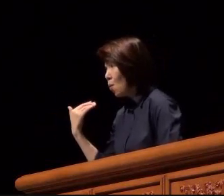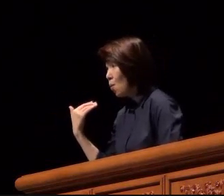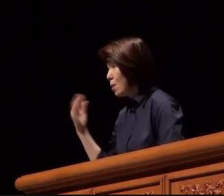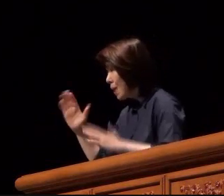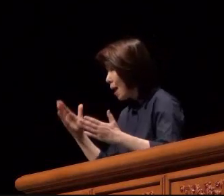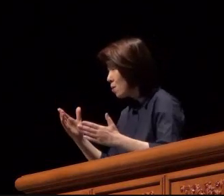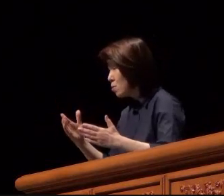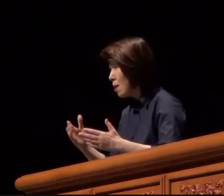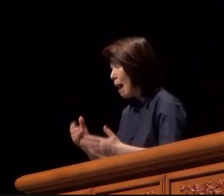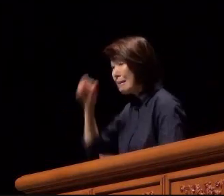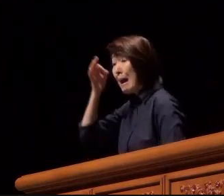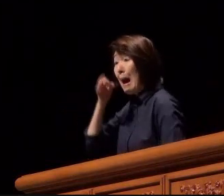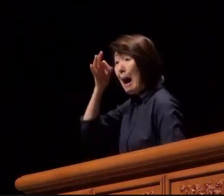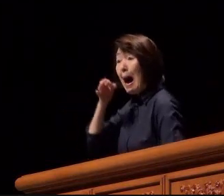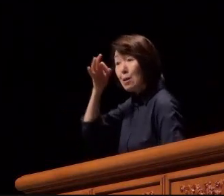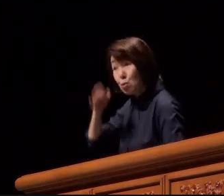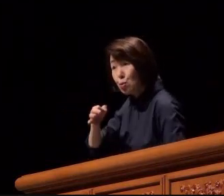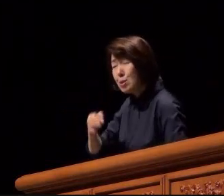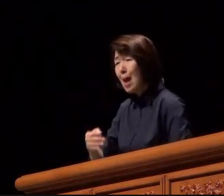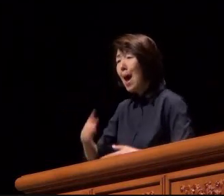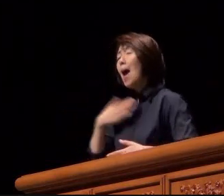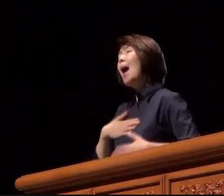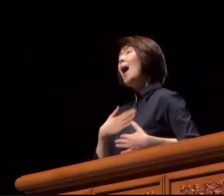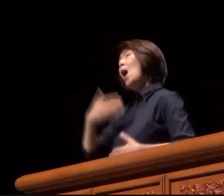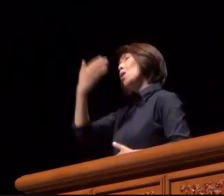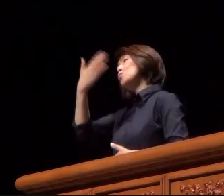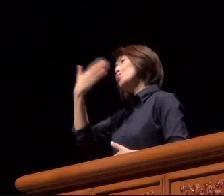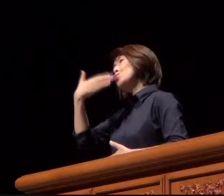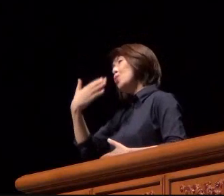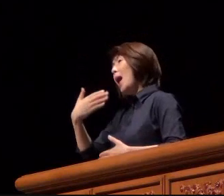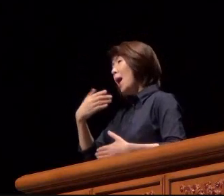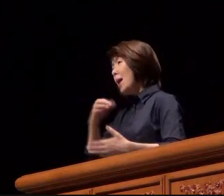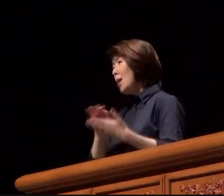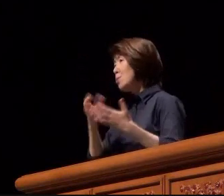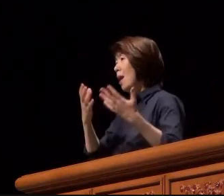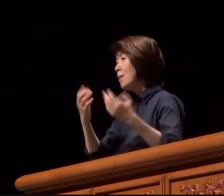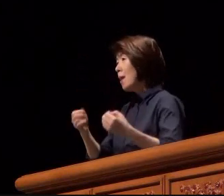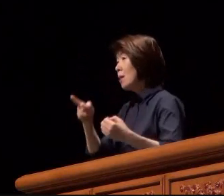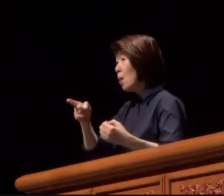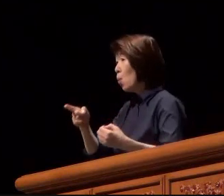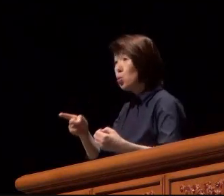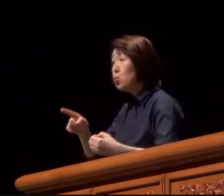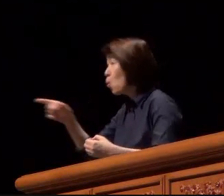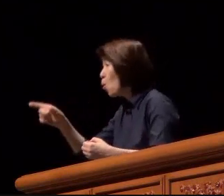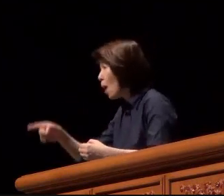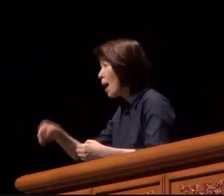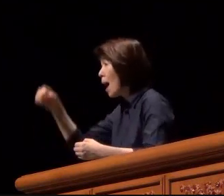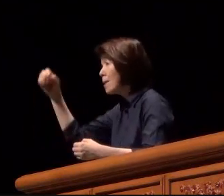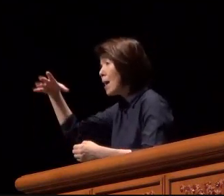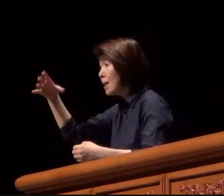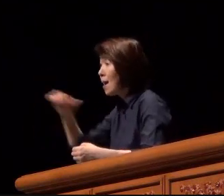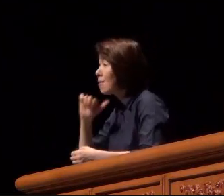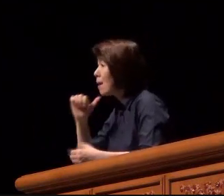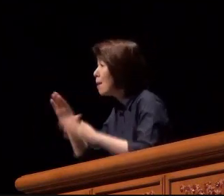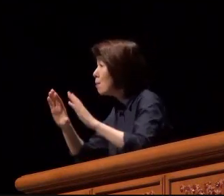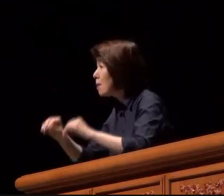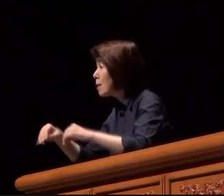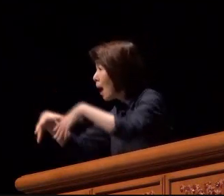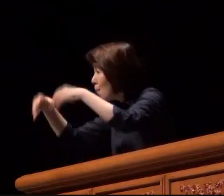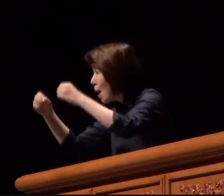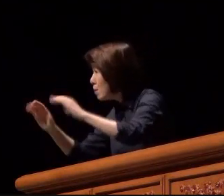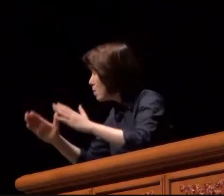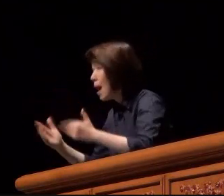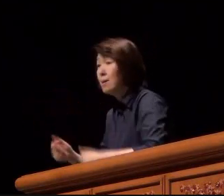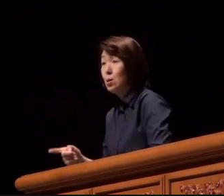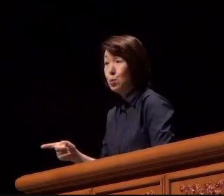よね。で、クーラーがよく使われたんですよ。それでもどこかがそのために停電したという話はないですね。でね、停電